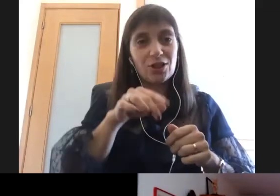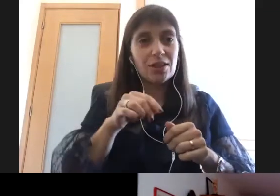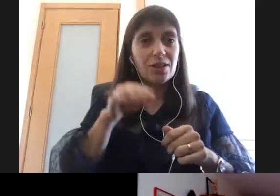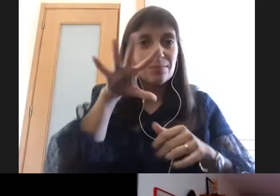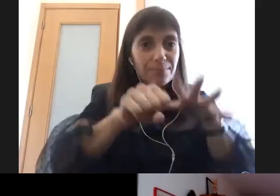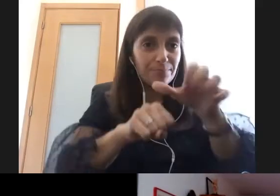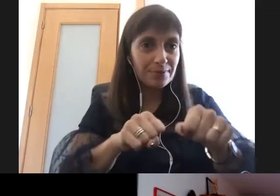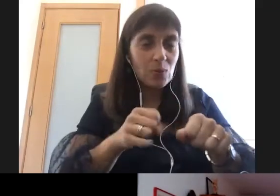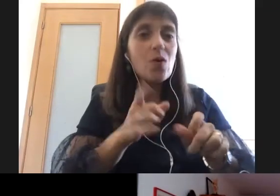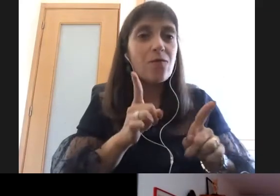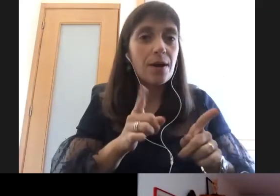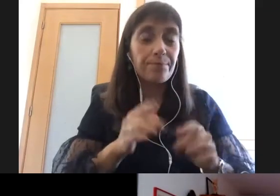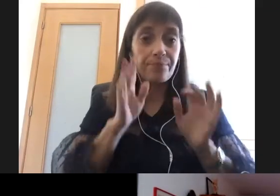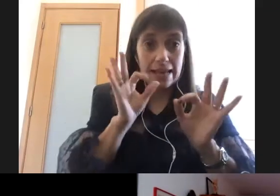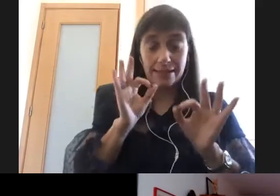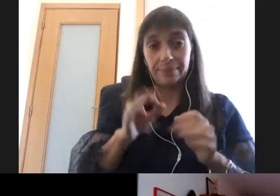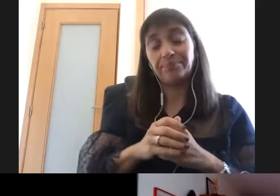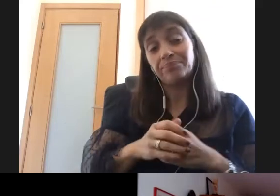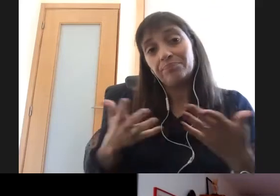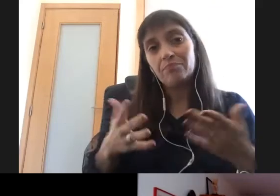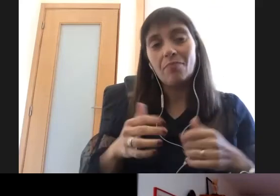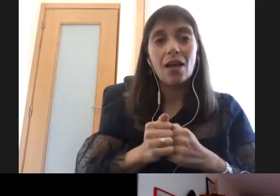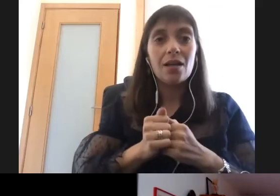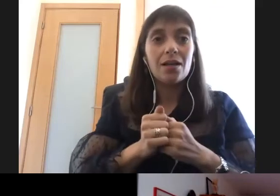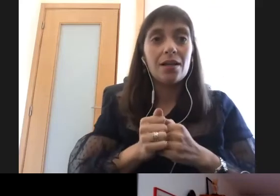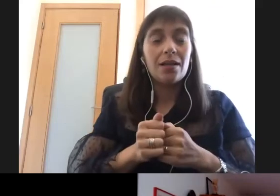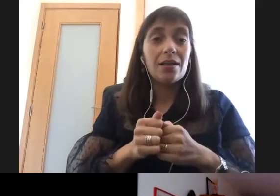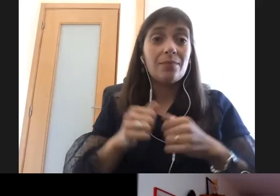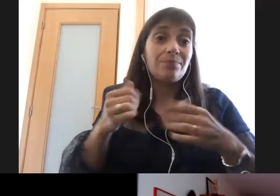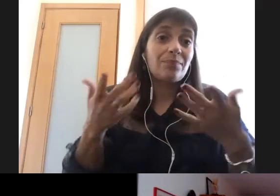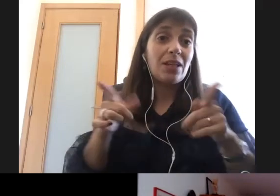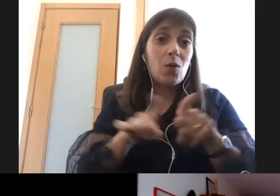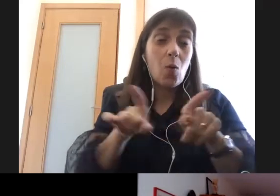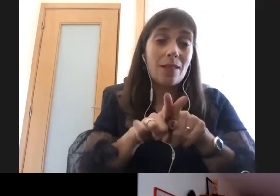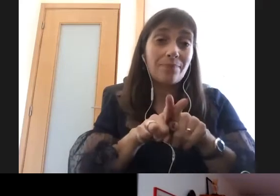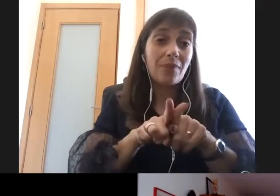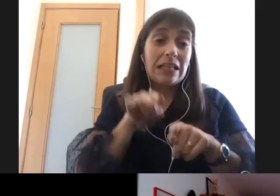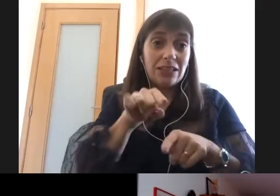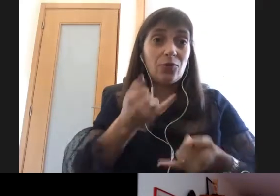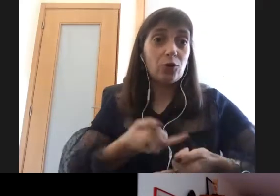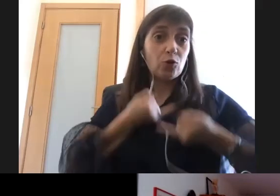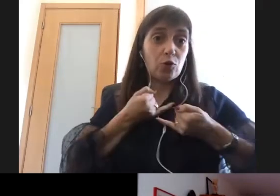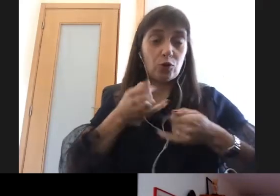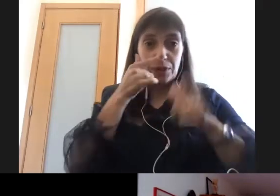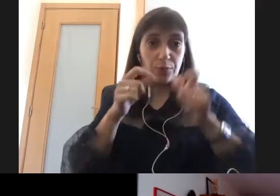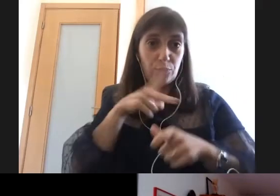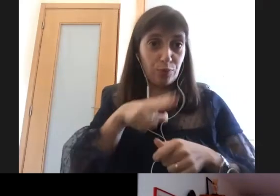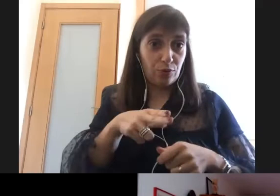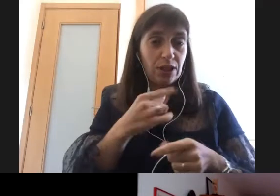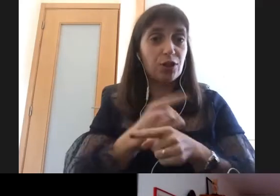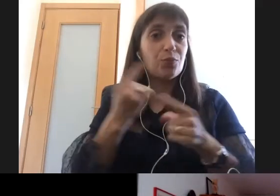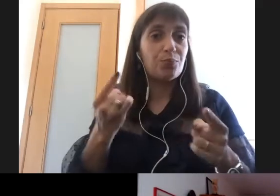Mas a Inconfidência Mineira foi um susto para os portugueses. E é